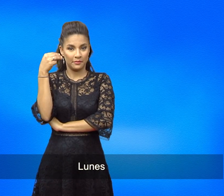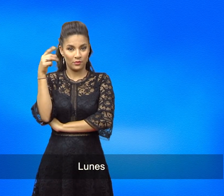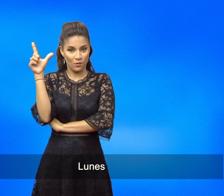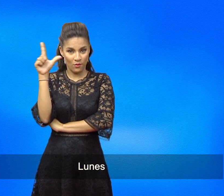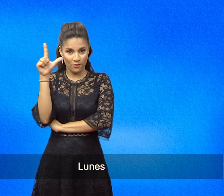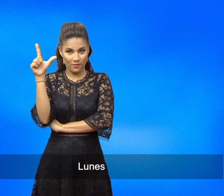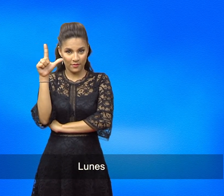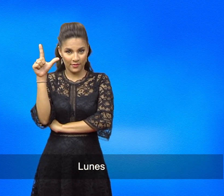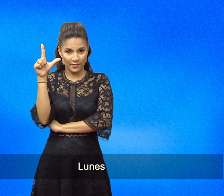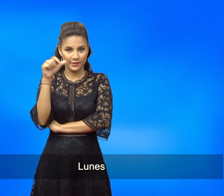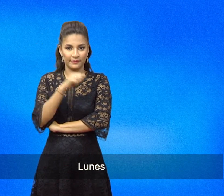lunes